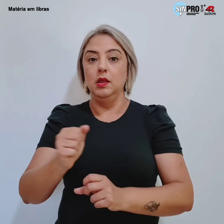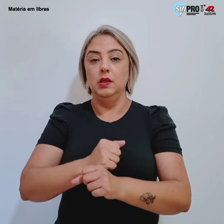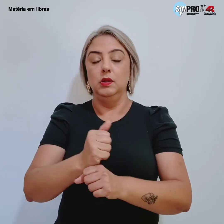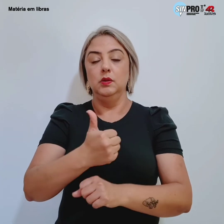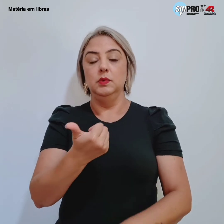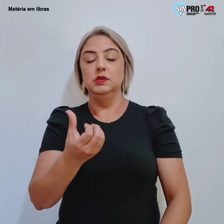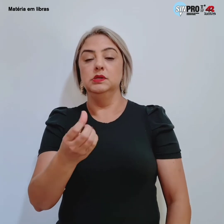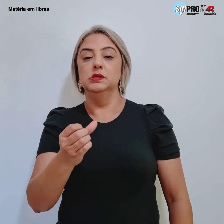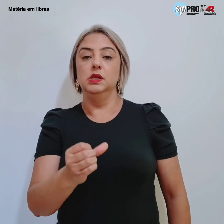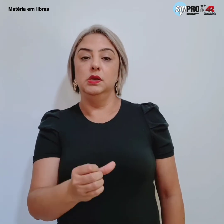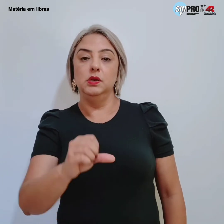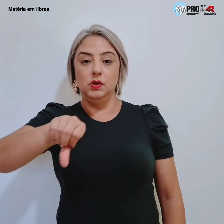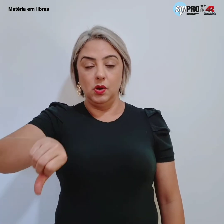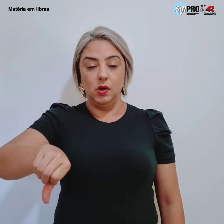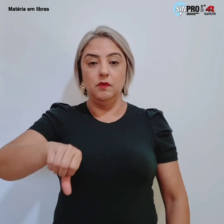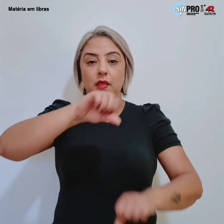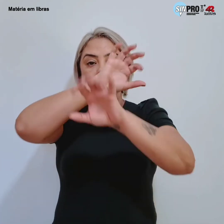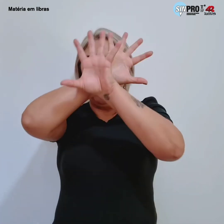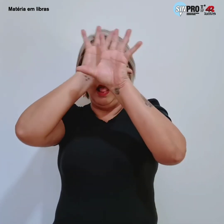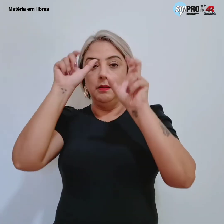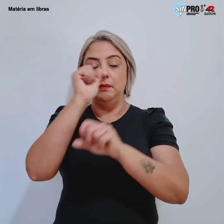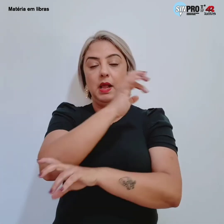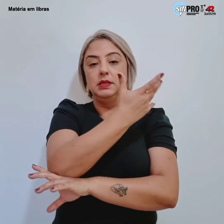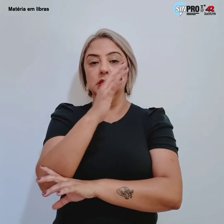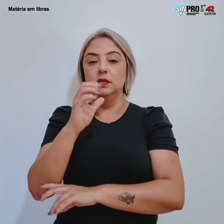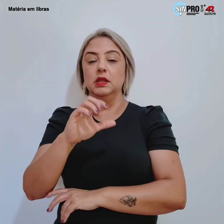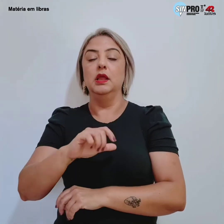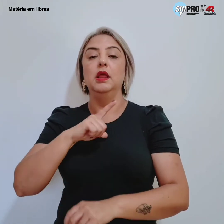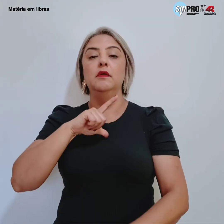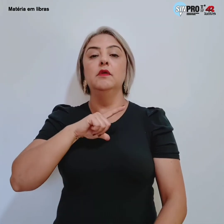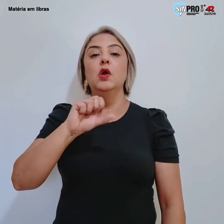em 2019, a Amazônia teve